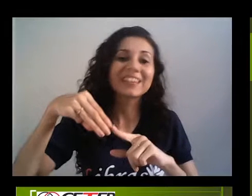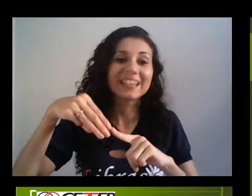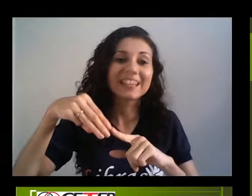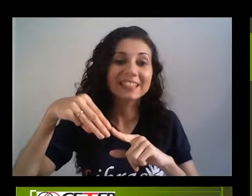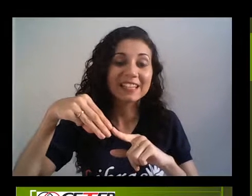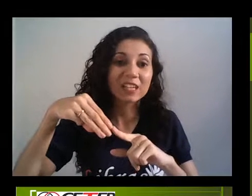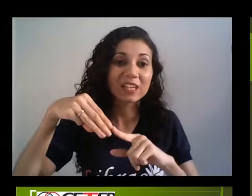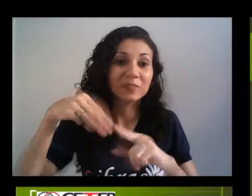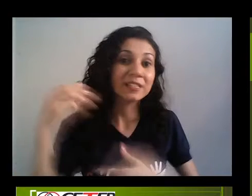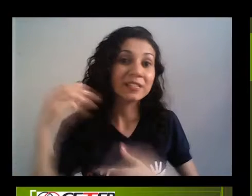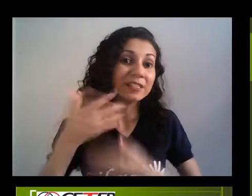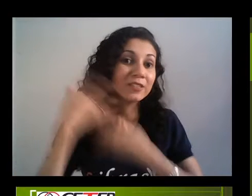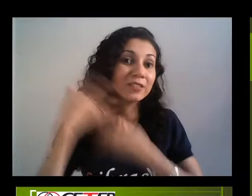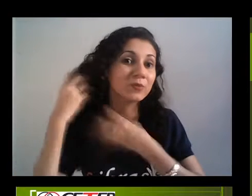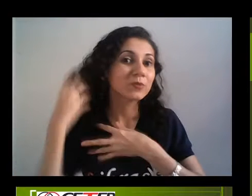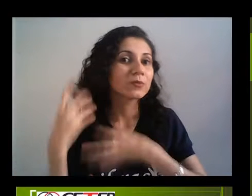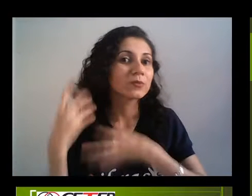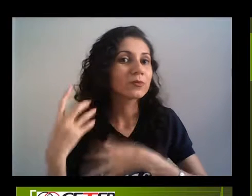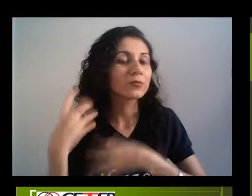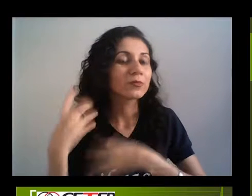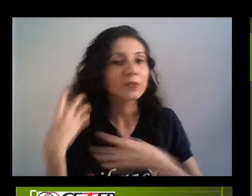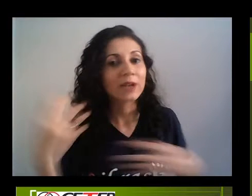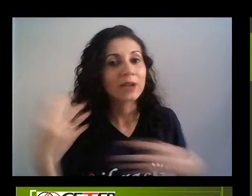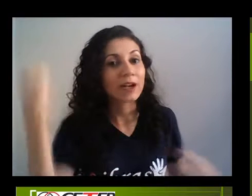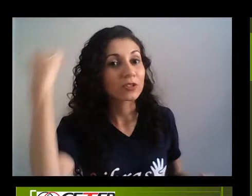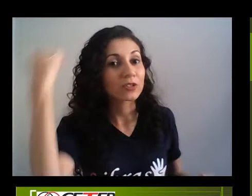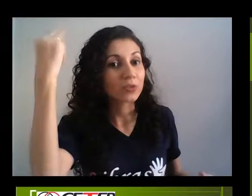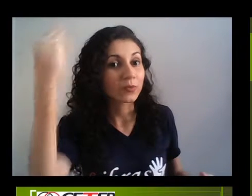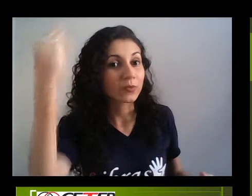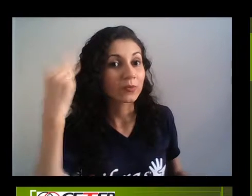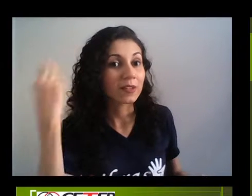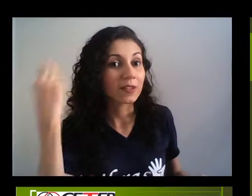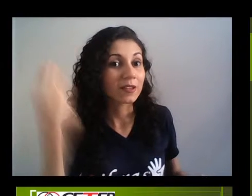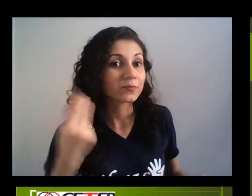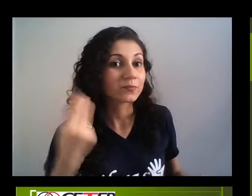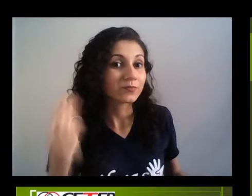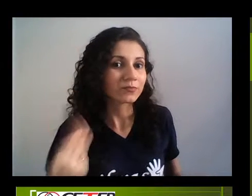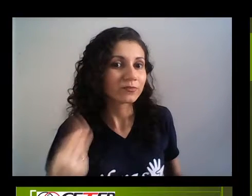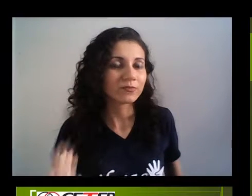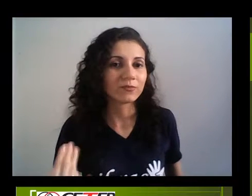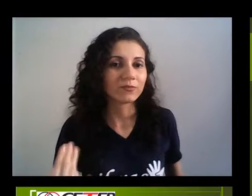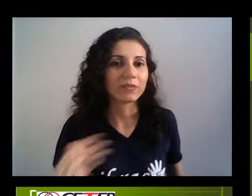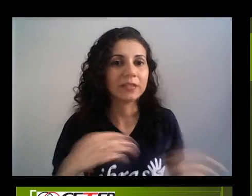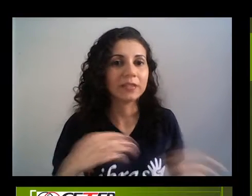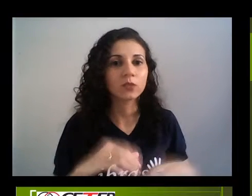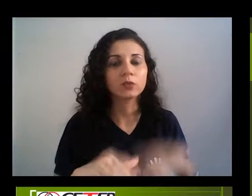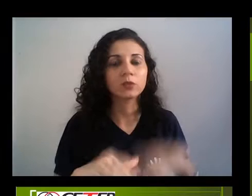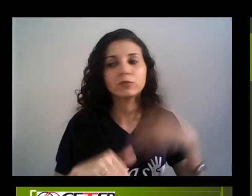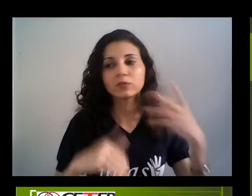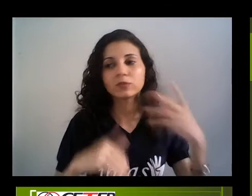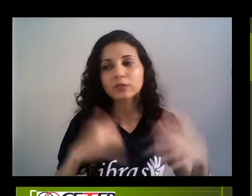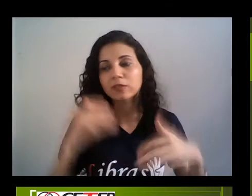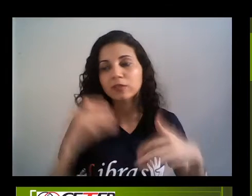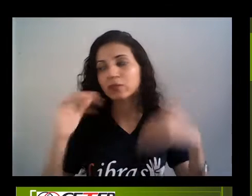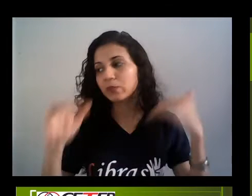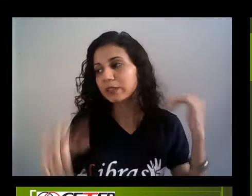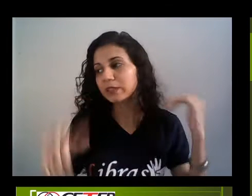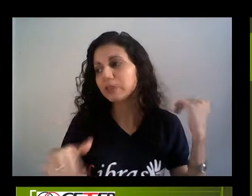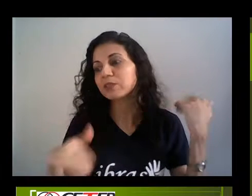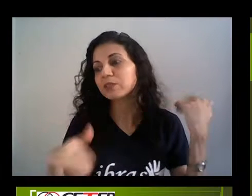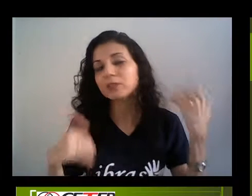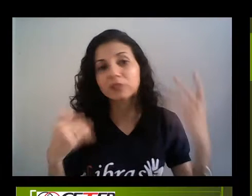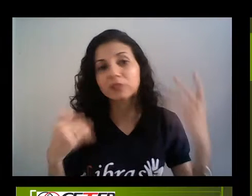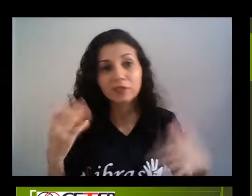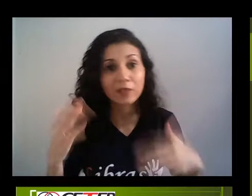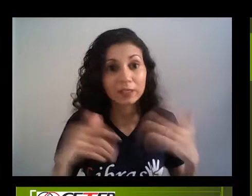Pegou aqui a letra M e o meu cacho, né? Então, quando o surdo está se comunicando,